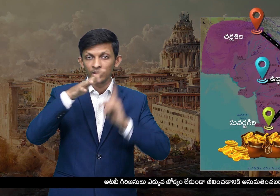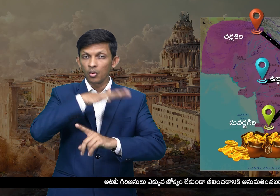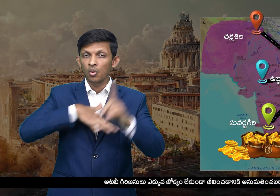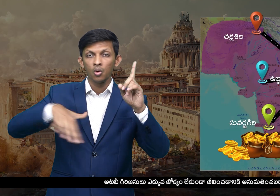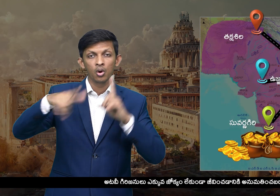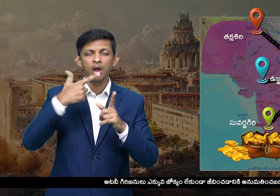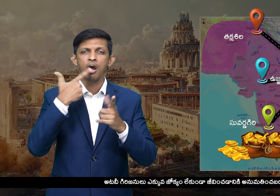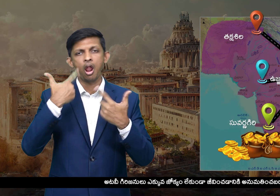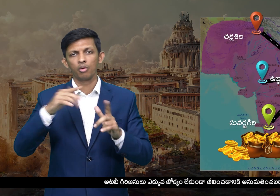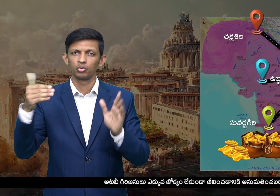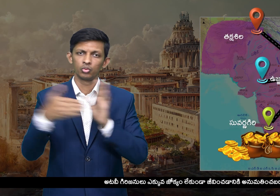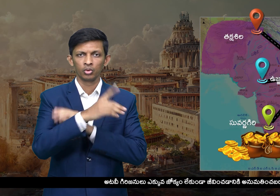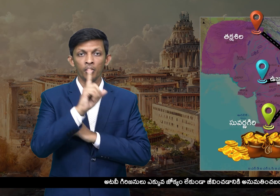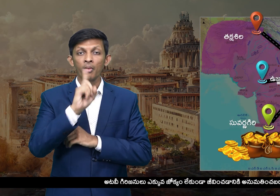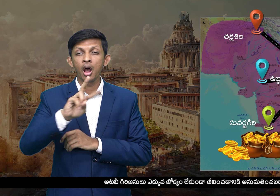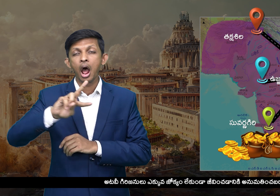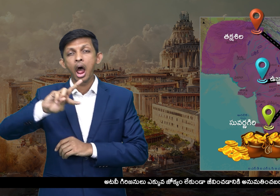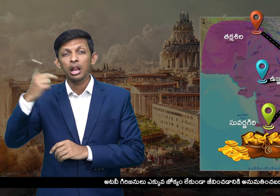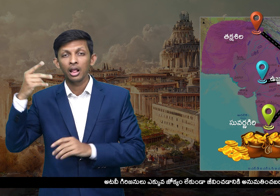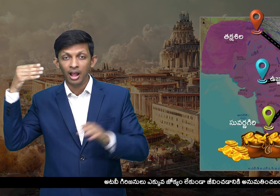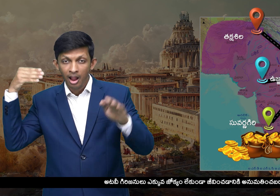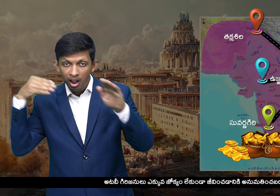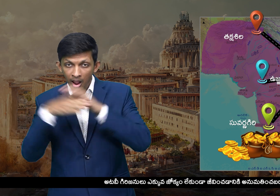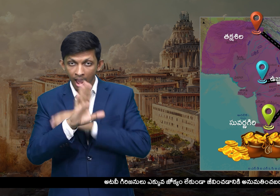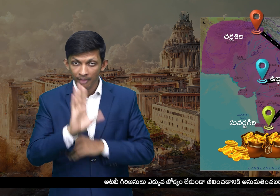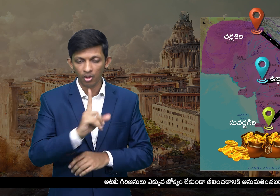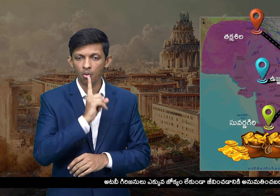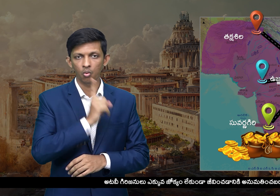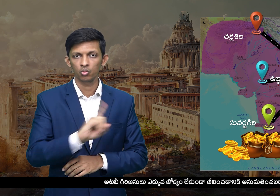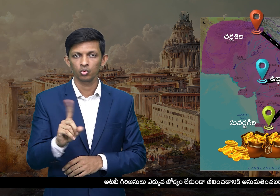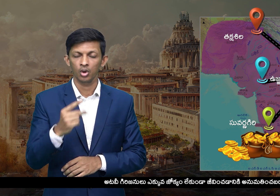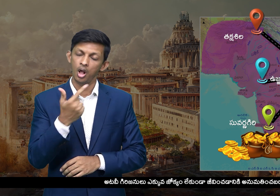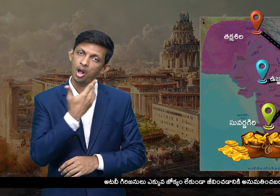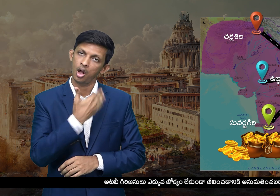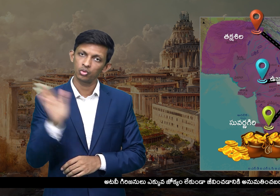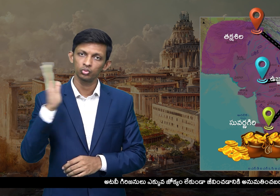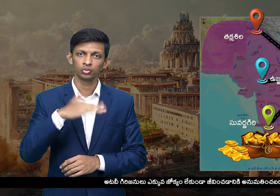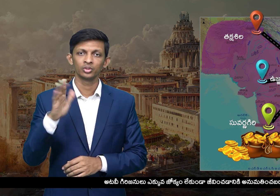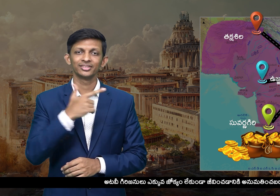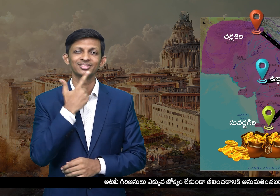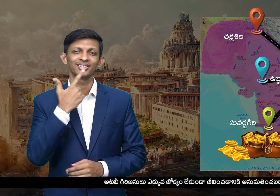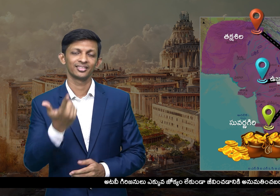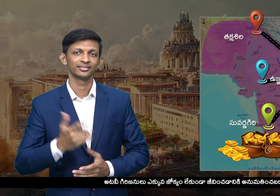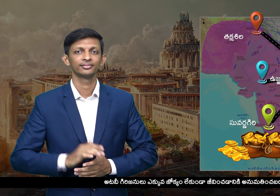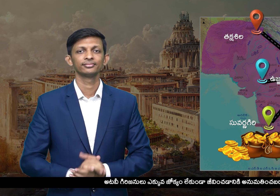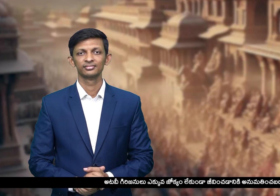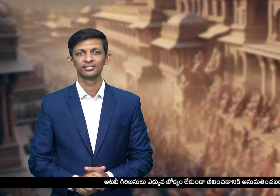అటవీ గిరిజనులు ఎక్కువ జోక్యం లేకుండా జీవించటానికి అనుమతించబడ్డారు.